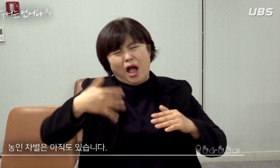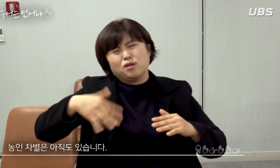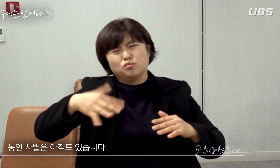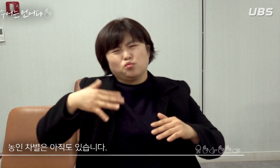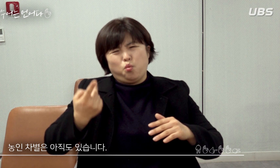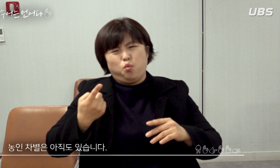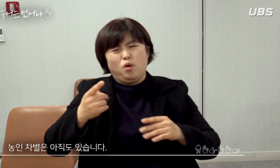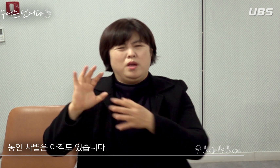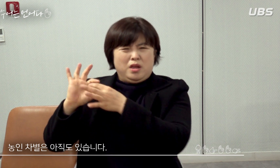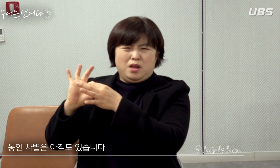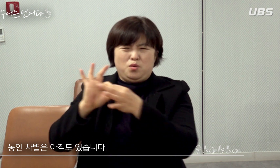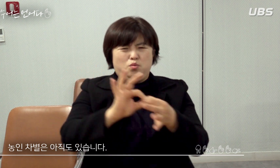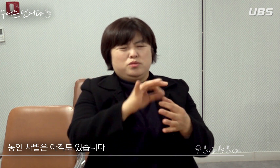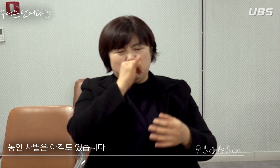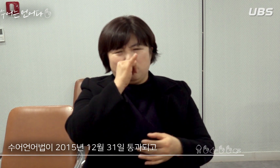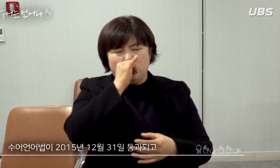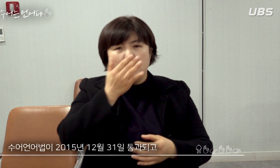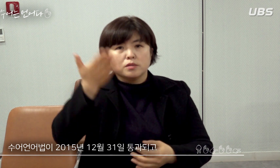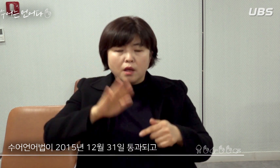농인차별은 아직도 있습니다.